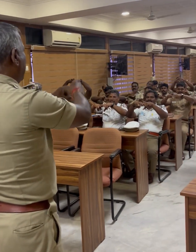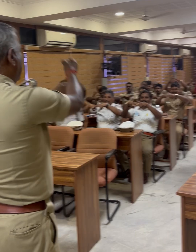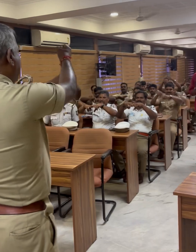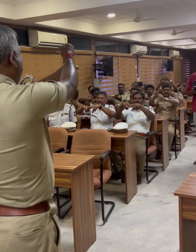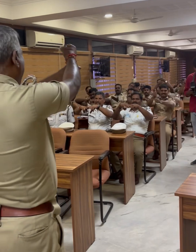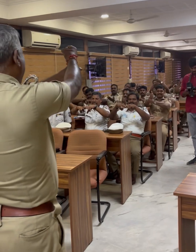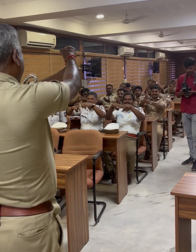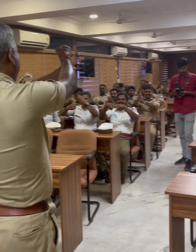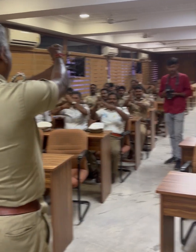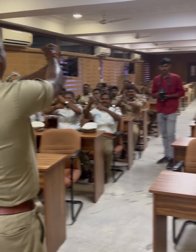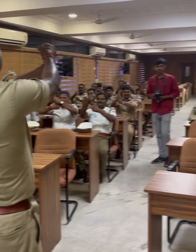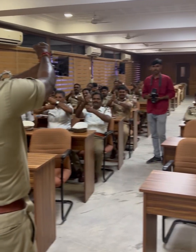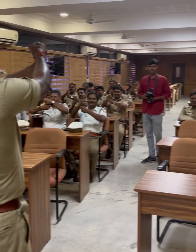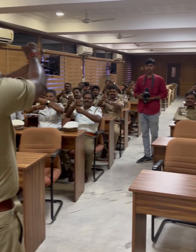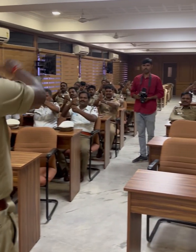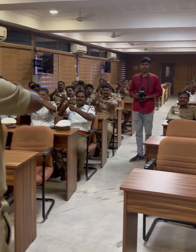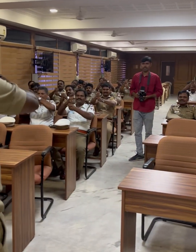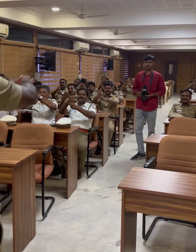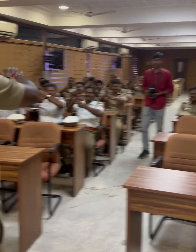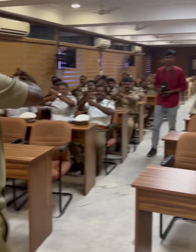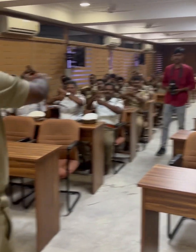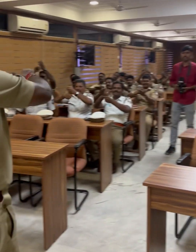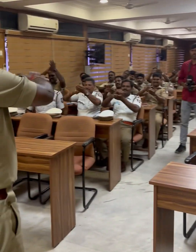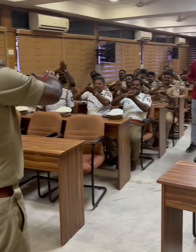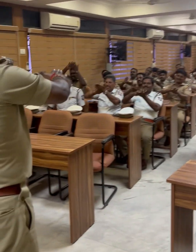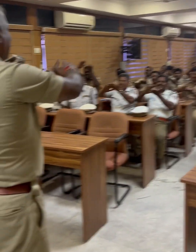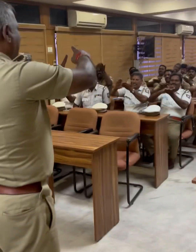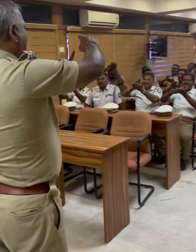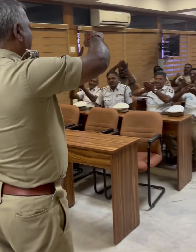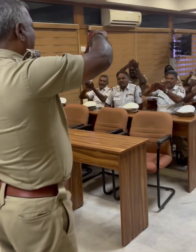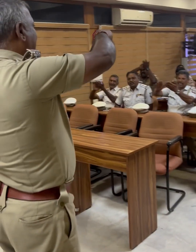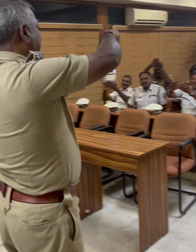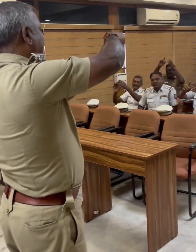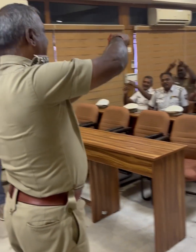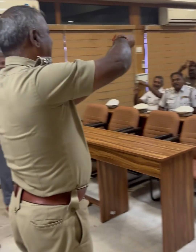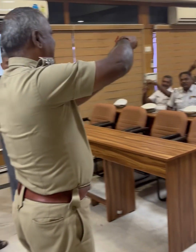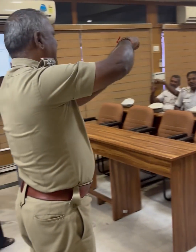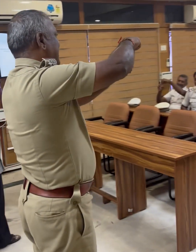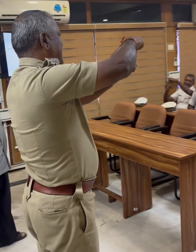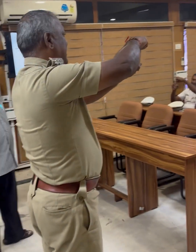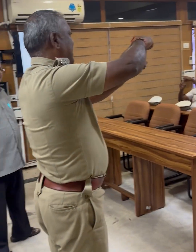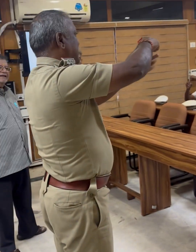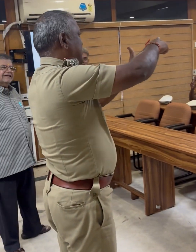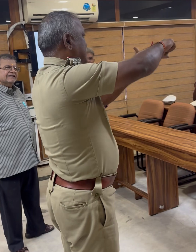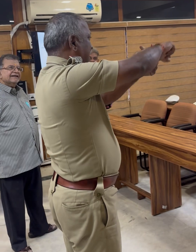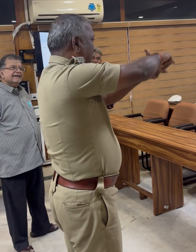G H I J